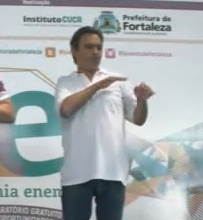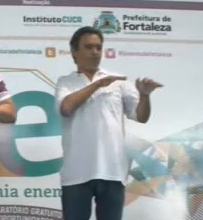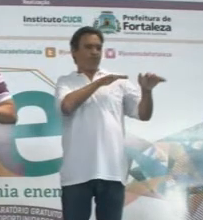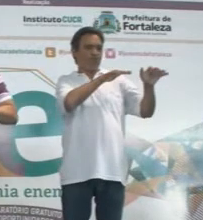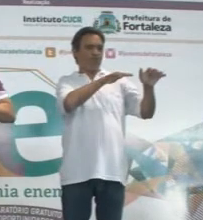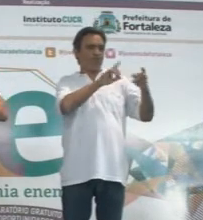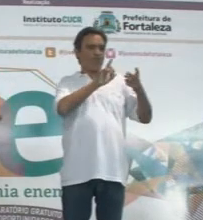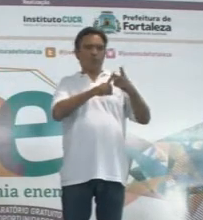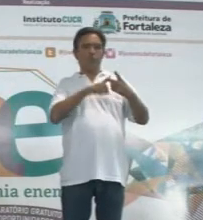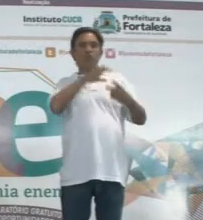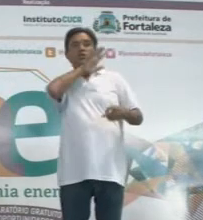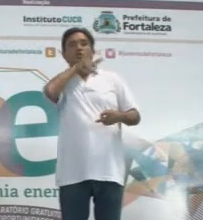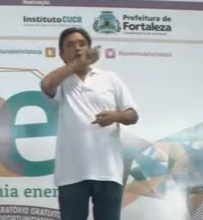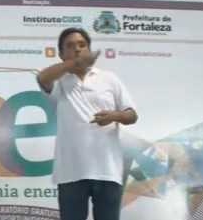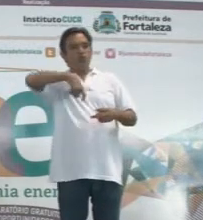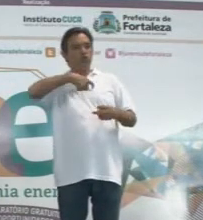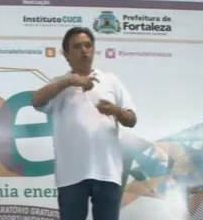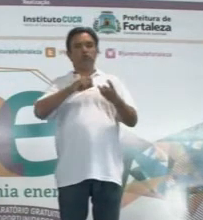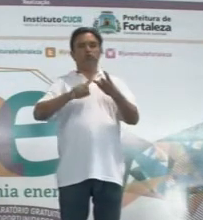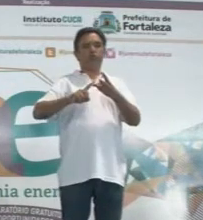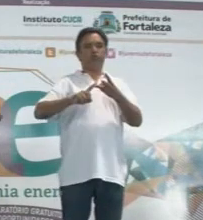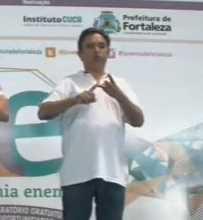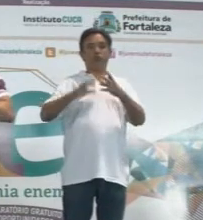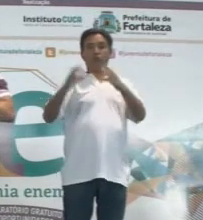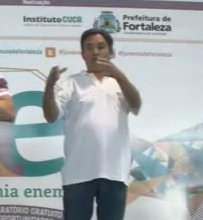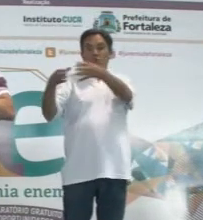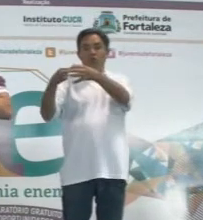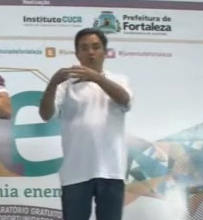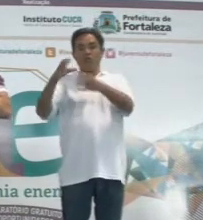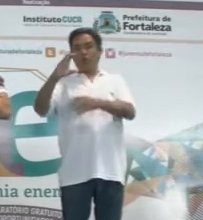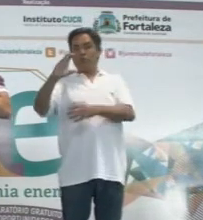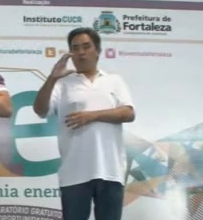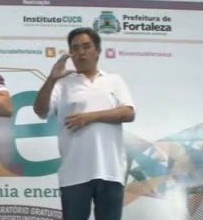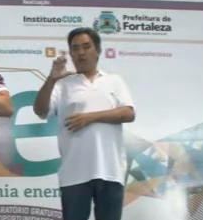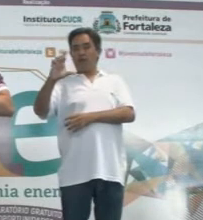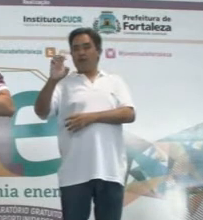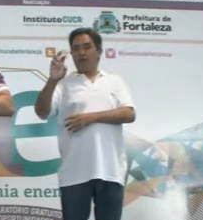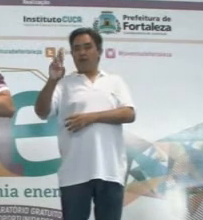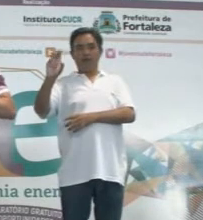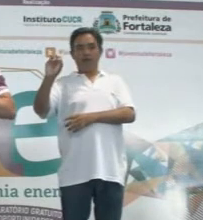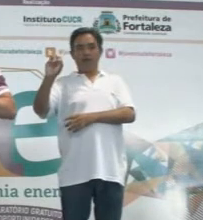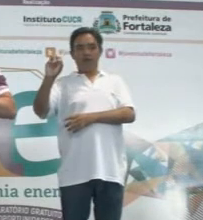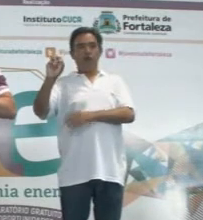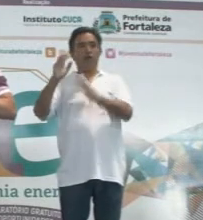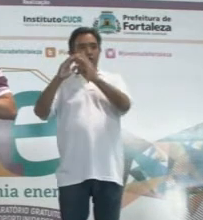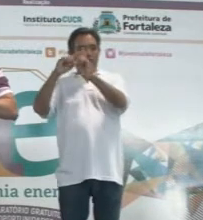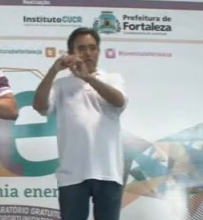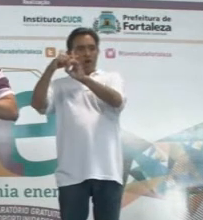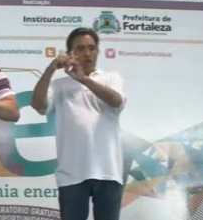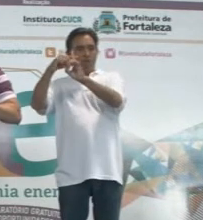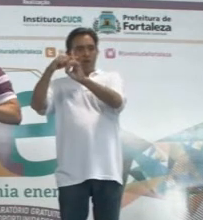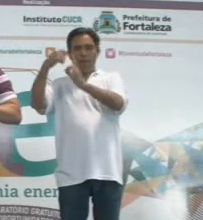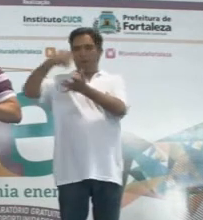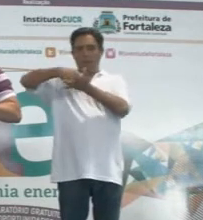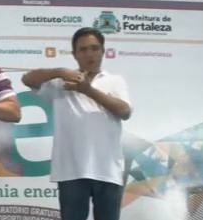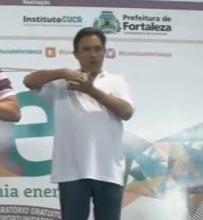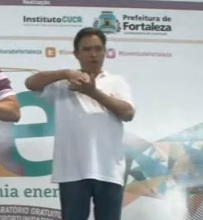clero e da nobreza. O clero é nobreza, a igreja é nobreza, não paga impostos. Quando, professor?